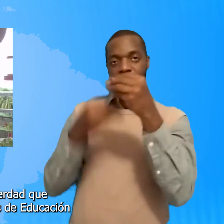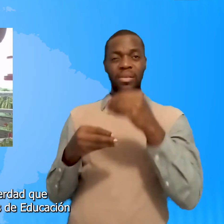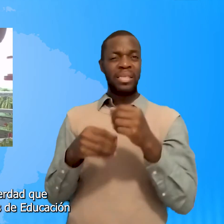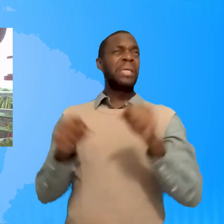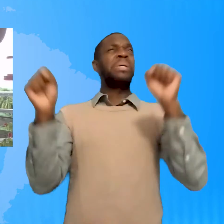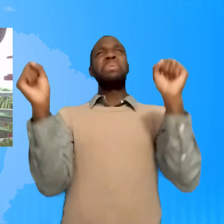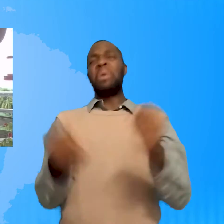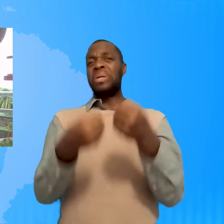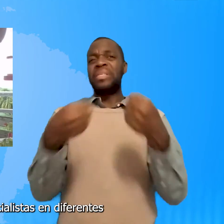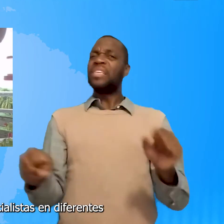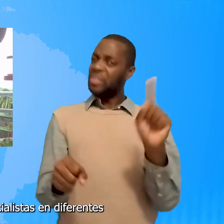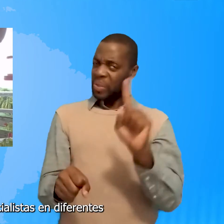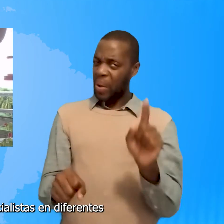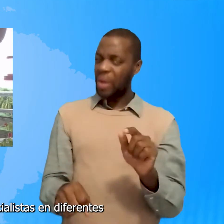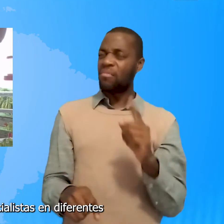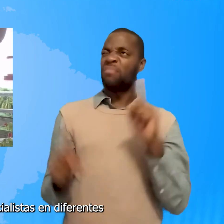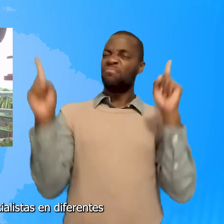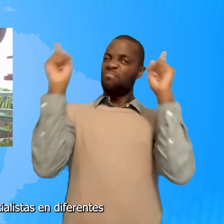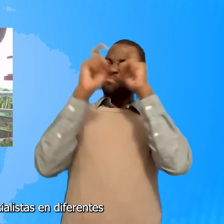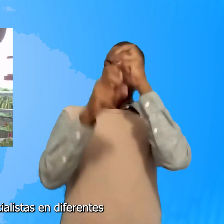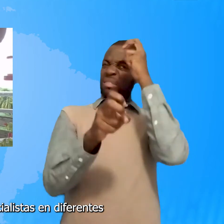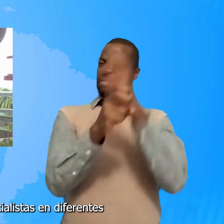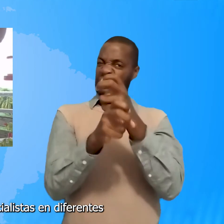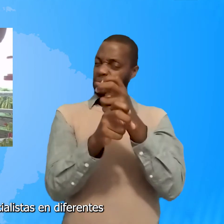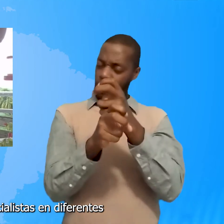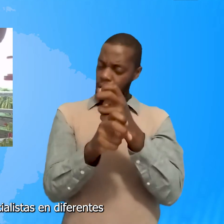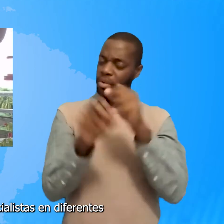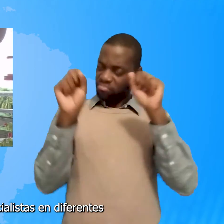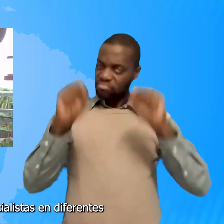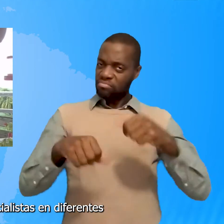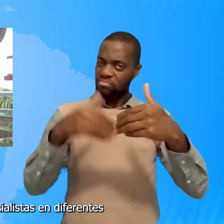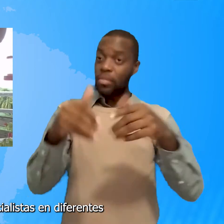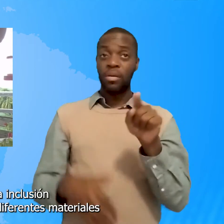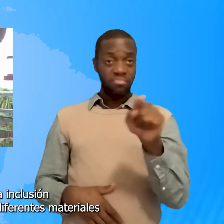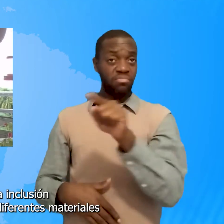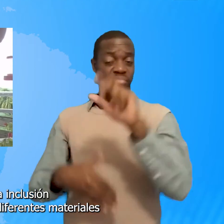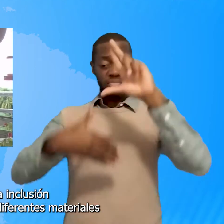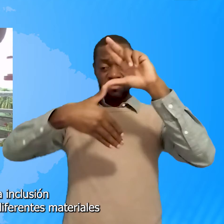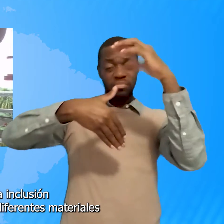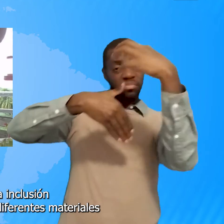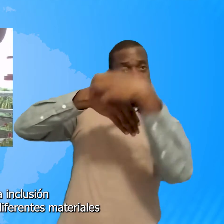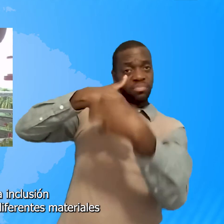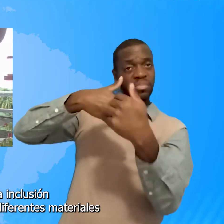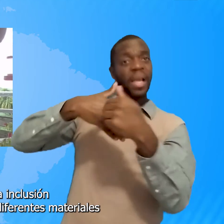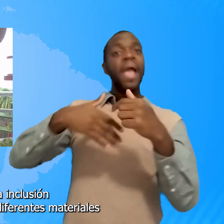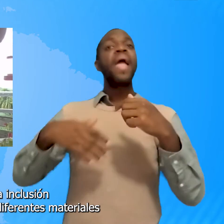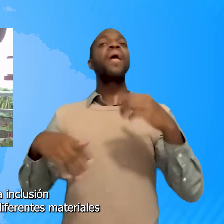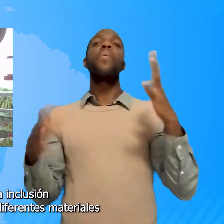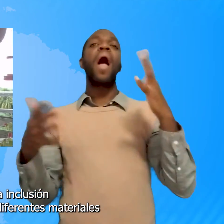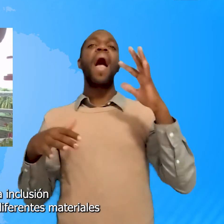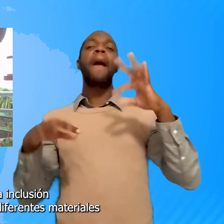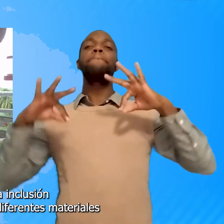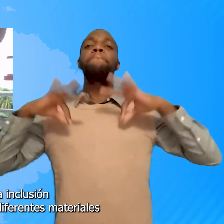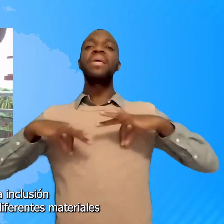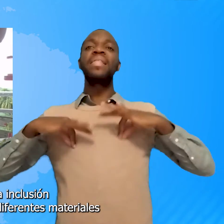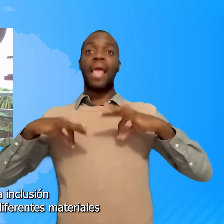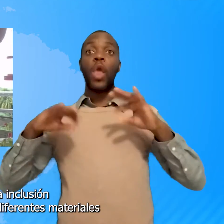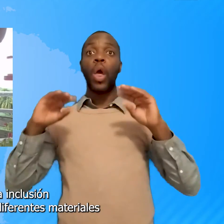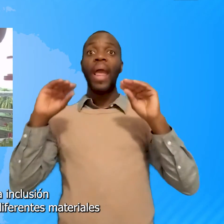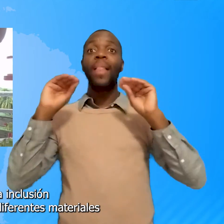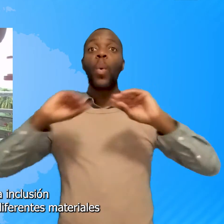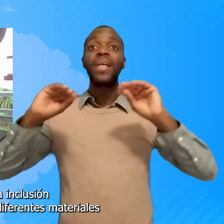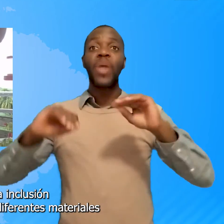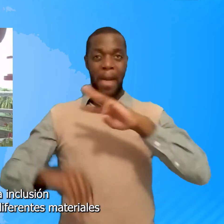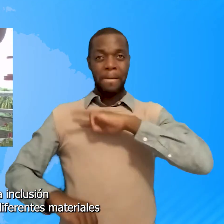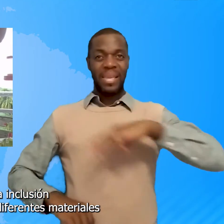ministerios de educación ya cuentan con especialistas en diferentes áreas de la inclusión y adaptabilidad